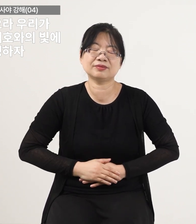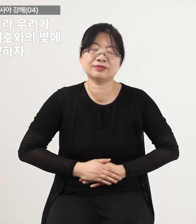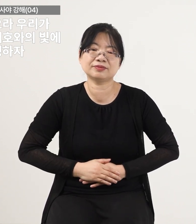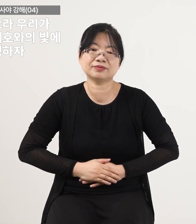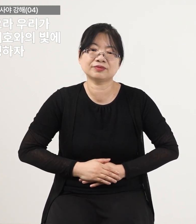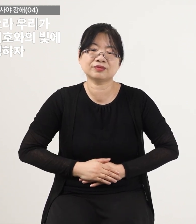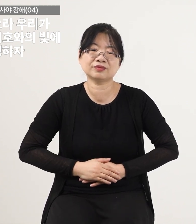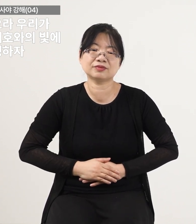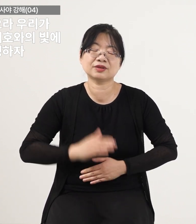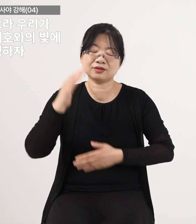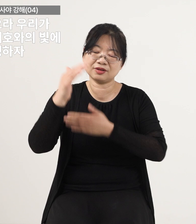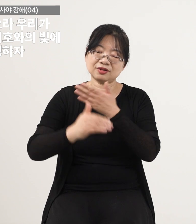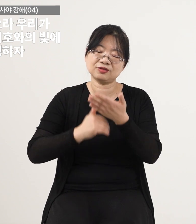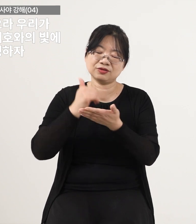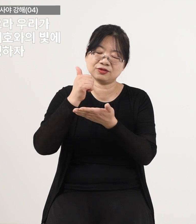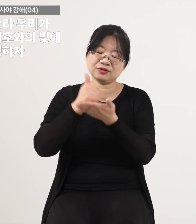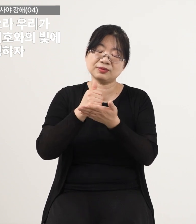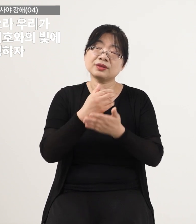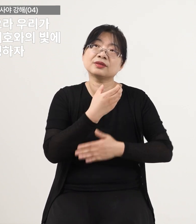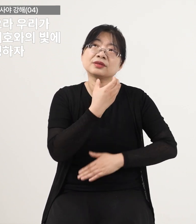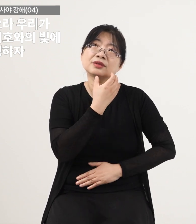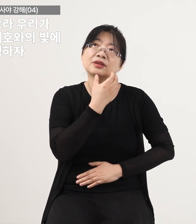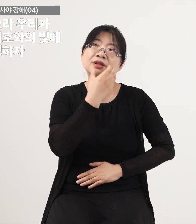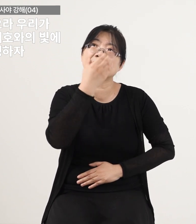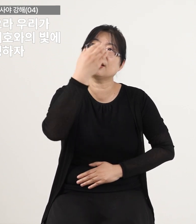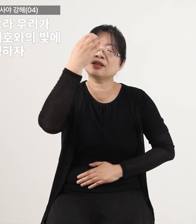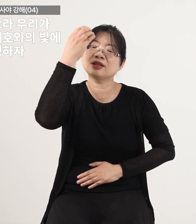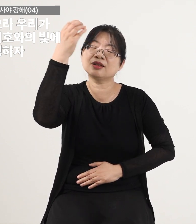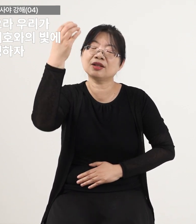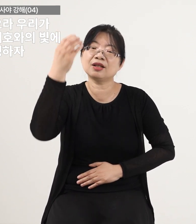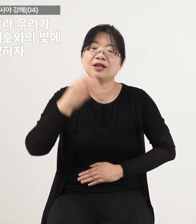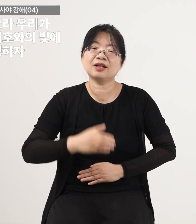되심이라. 하나님의 꿈이